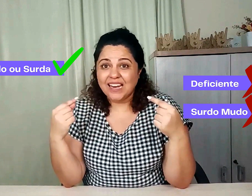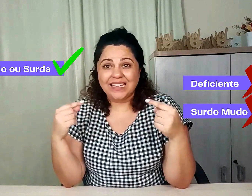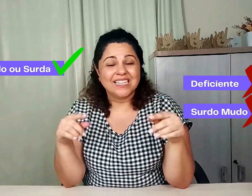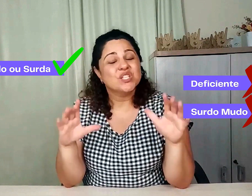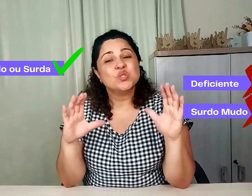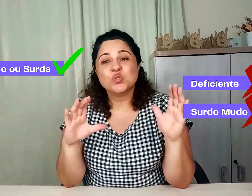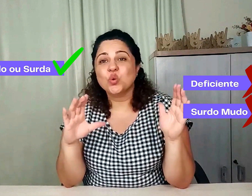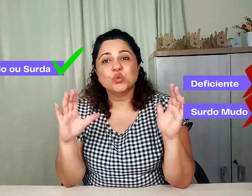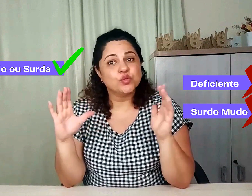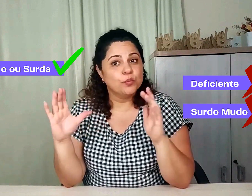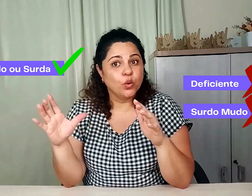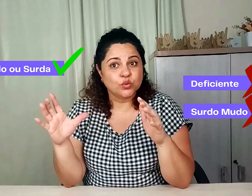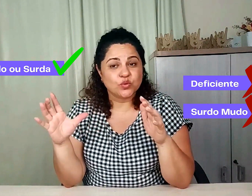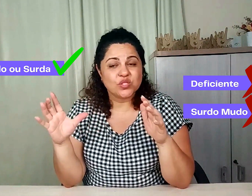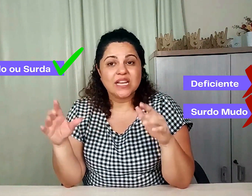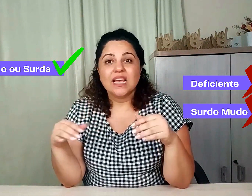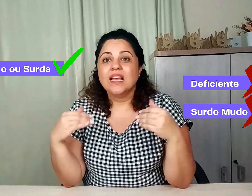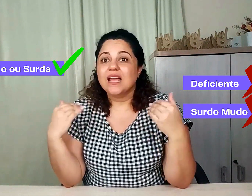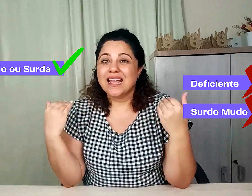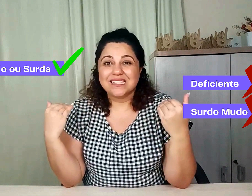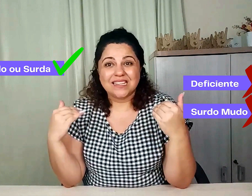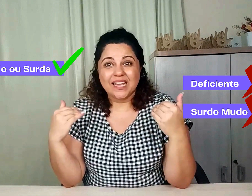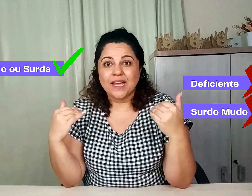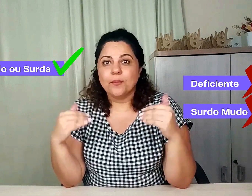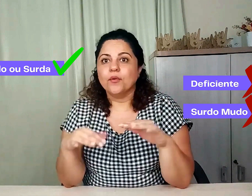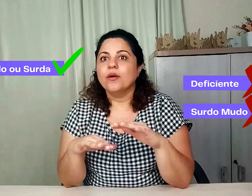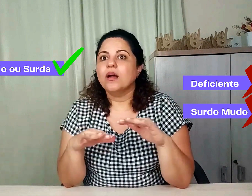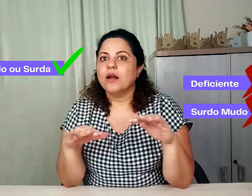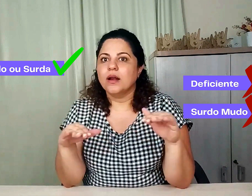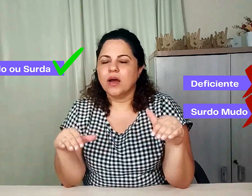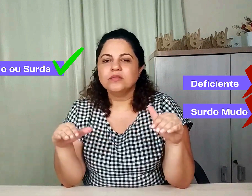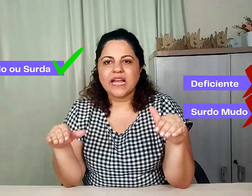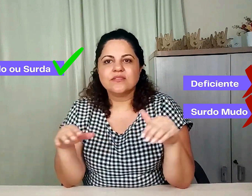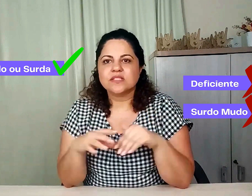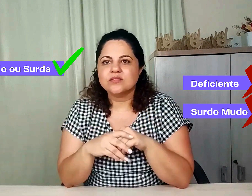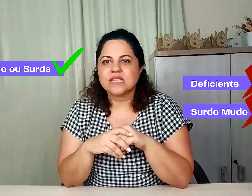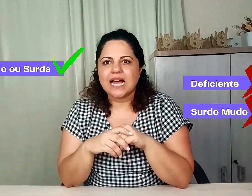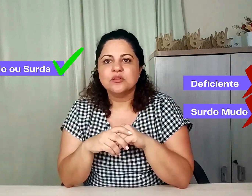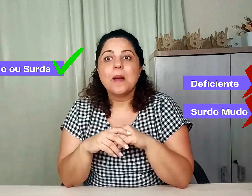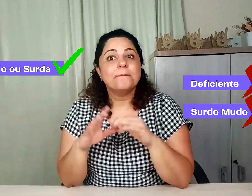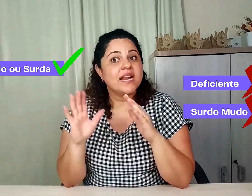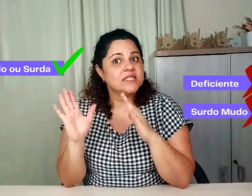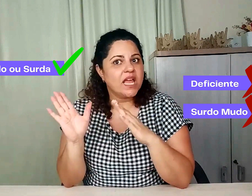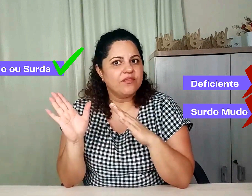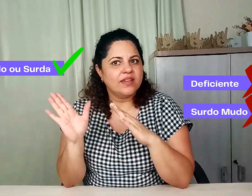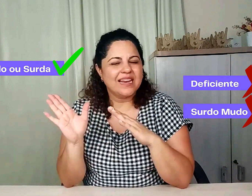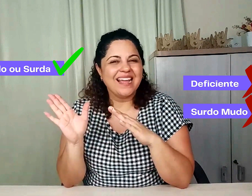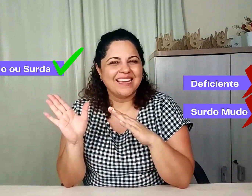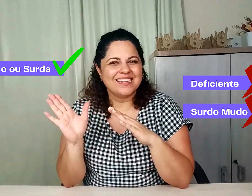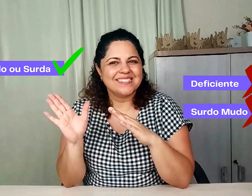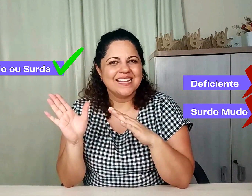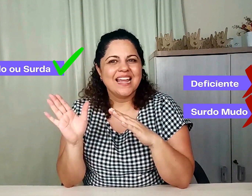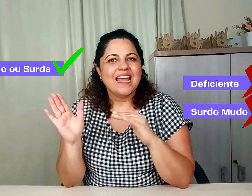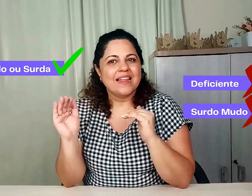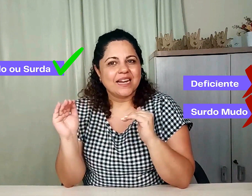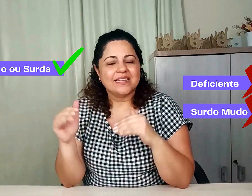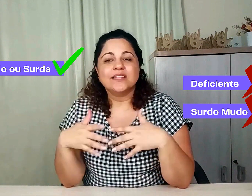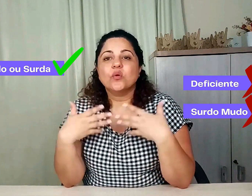falem surdos mudos. Esse termo não deve ser usado para se referir a eles. É tratado como